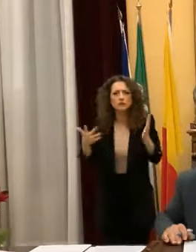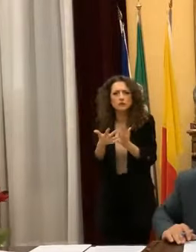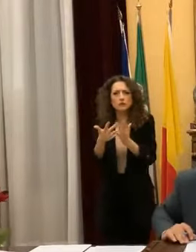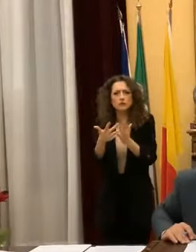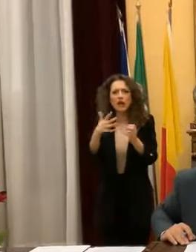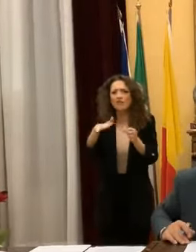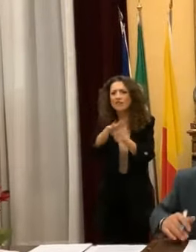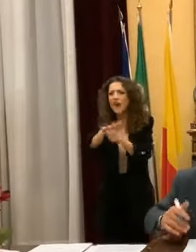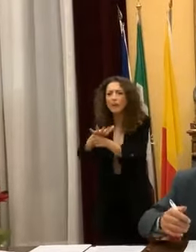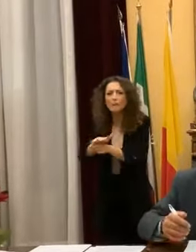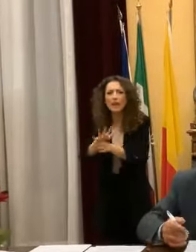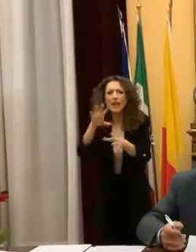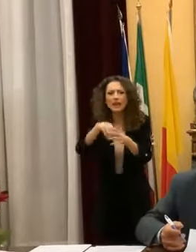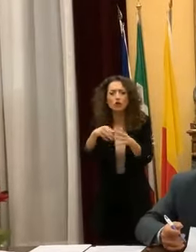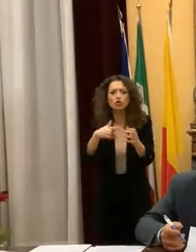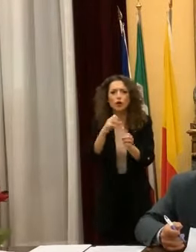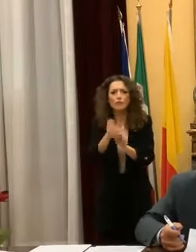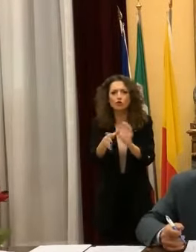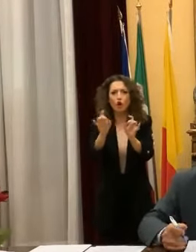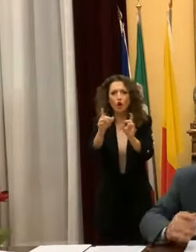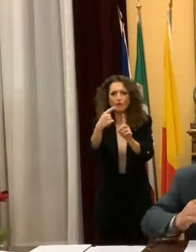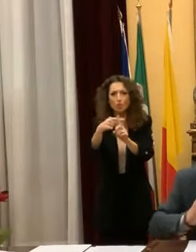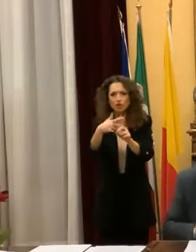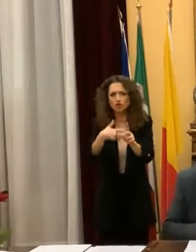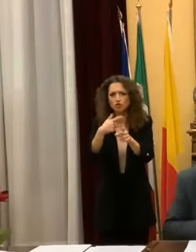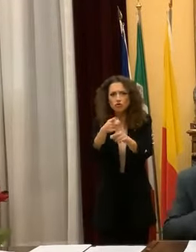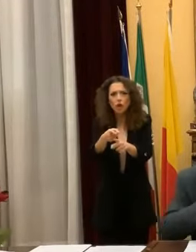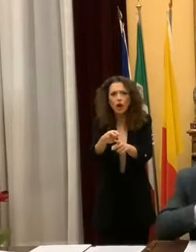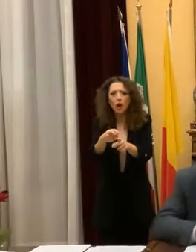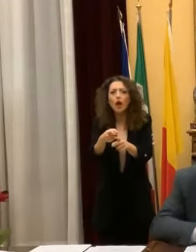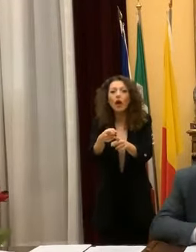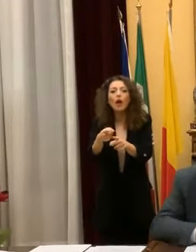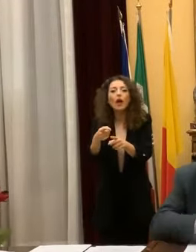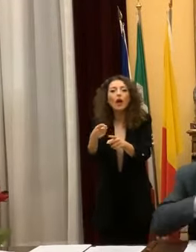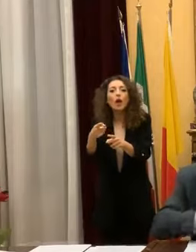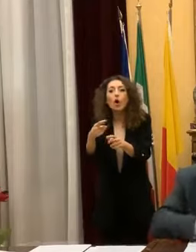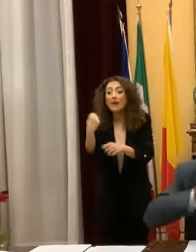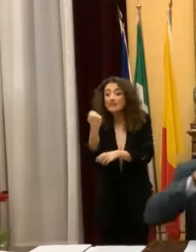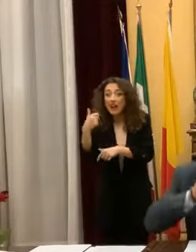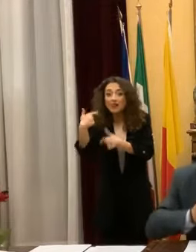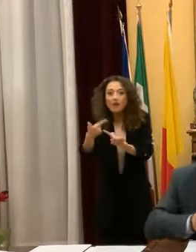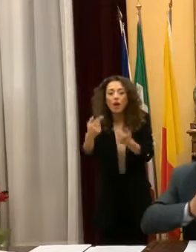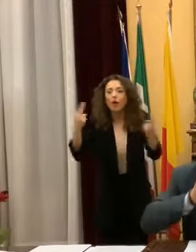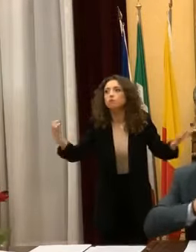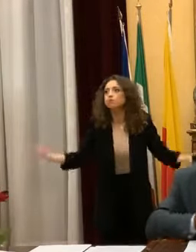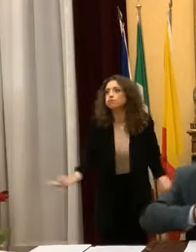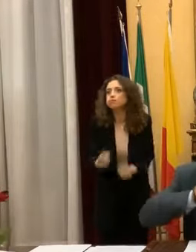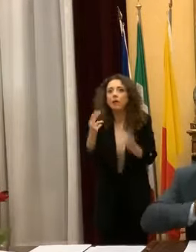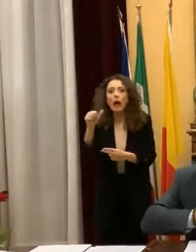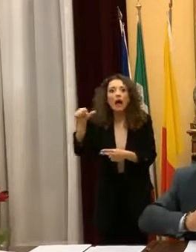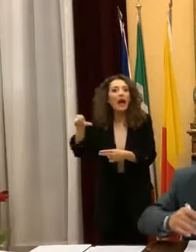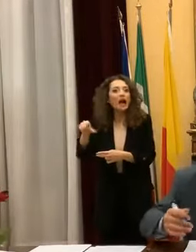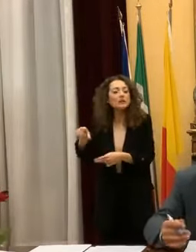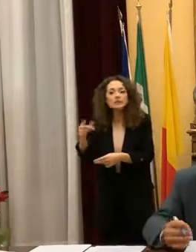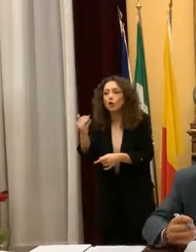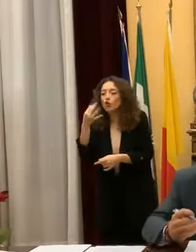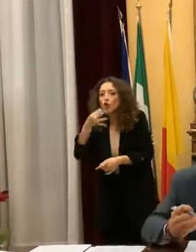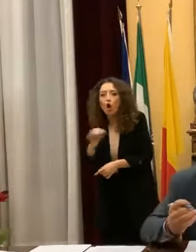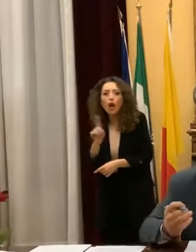soggetti affetti da Covid, non si riusciva a garantire, l'ASP non riusciva a garantire neanche la cosa